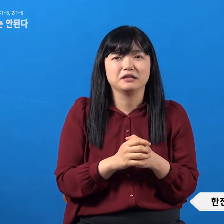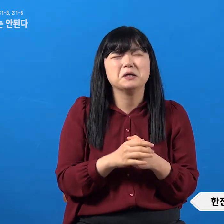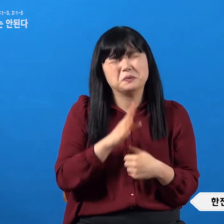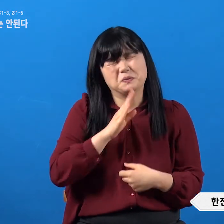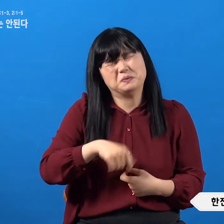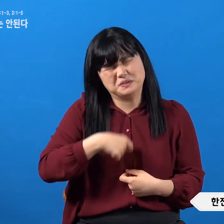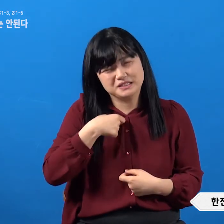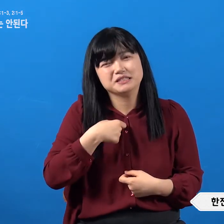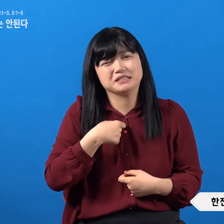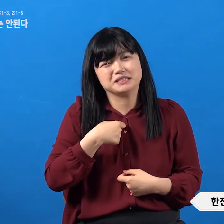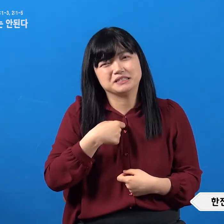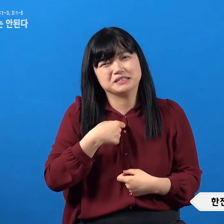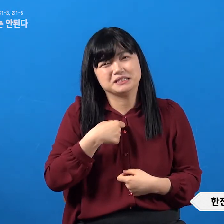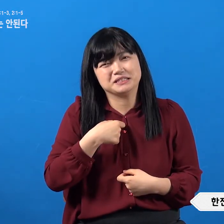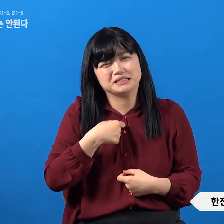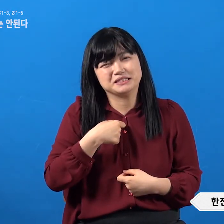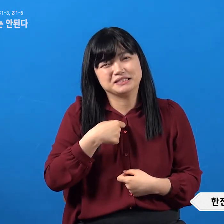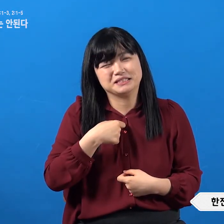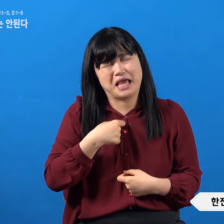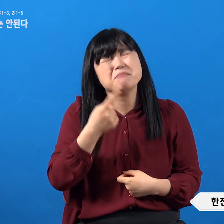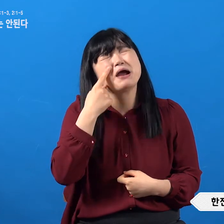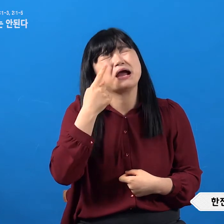근데 솔직히